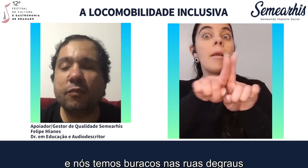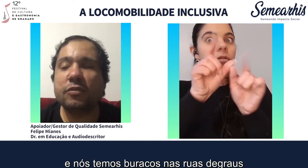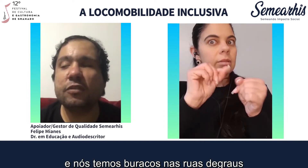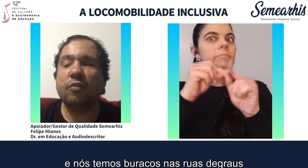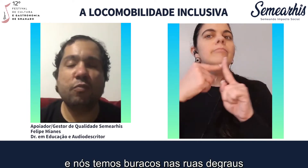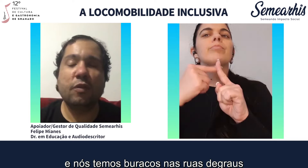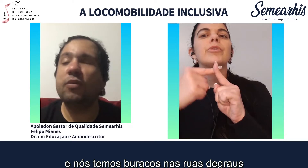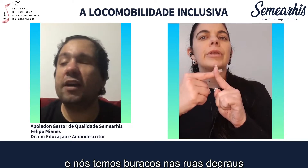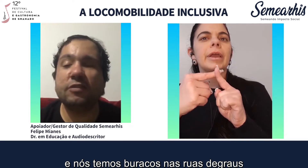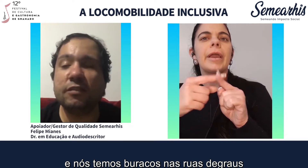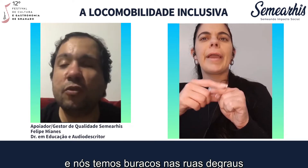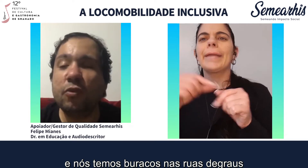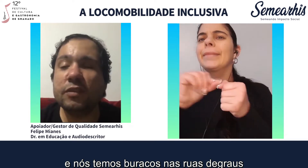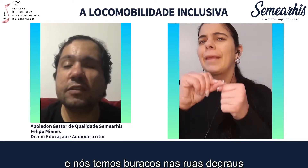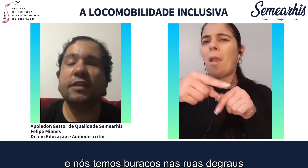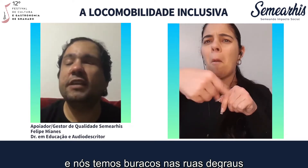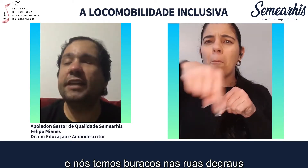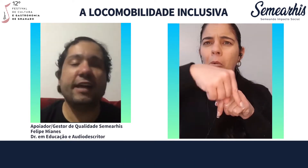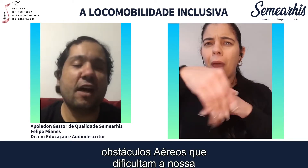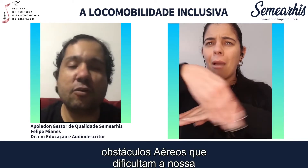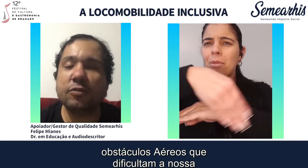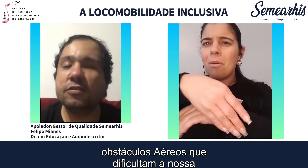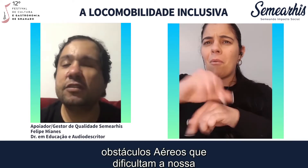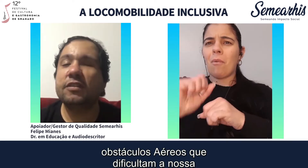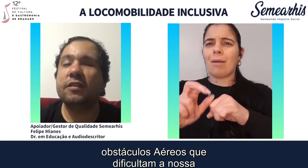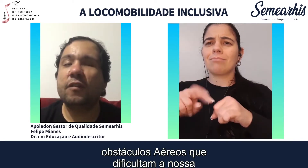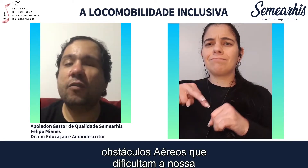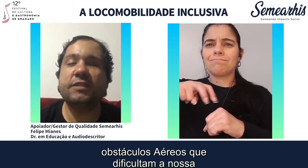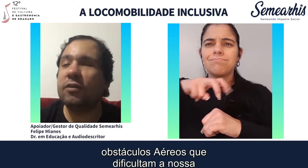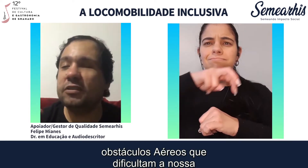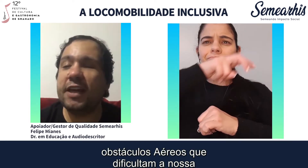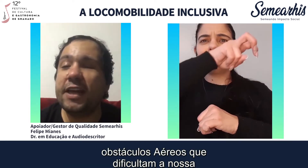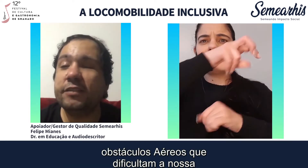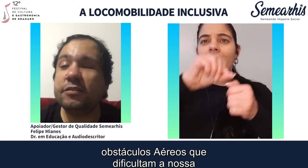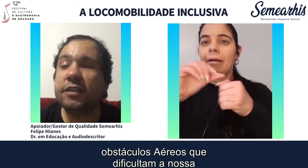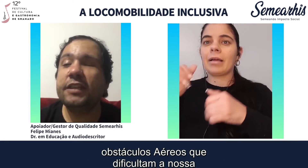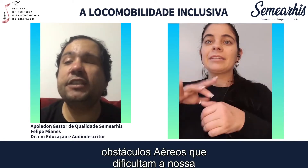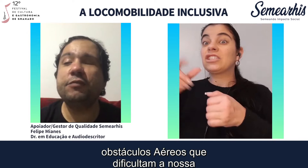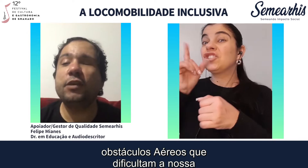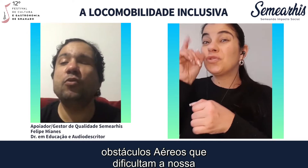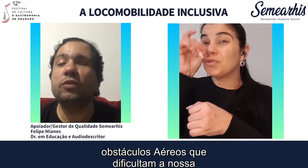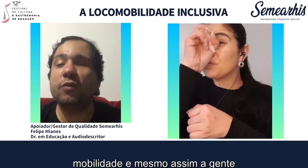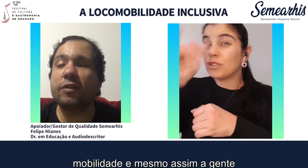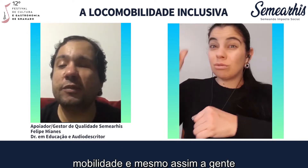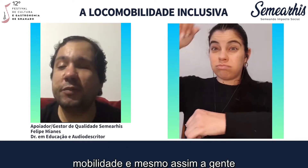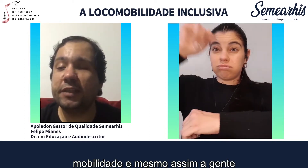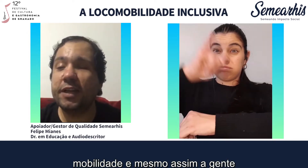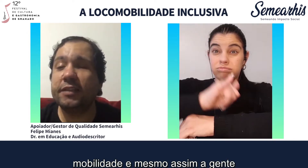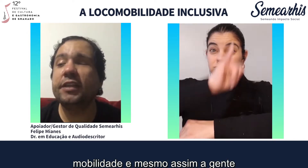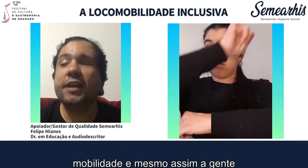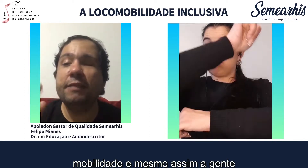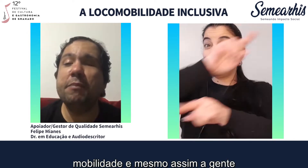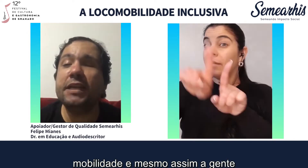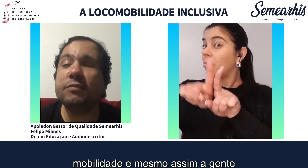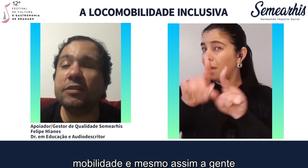Nós temos buracos nas ruas, degraus, obstáculos aéreos que dificultam a nossa